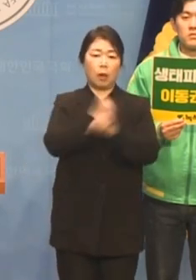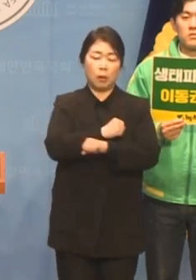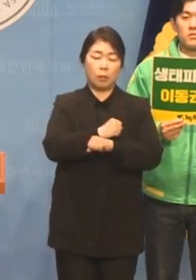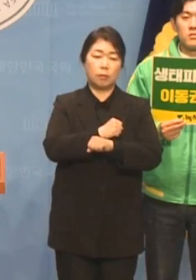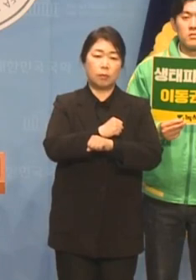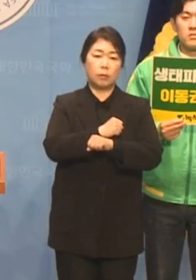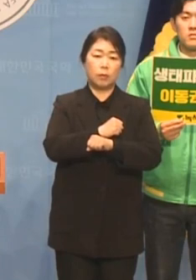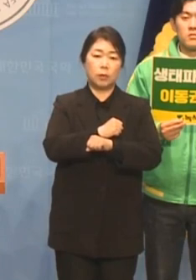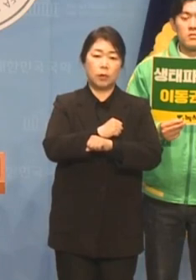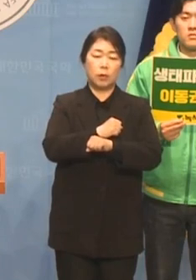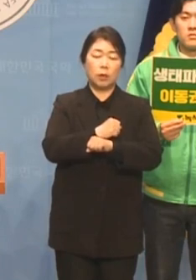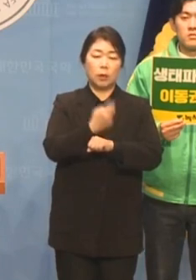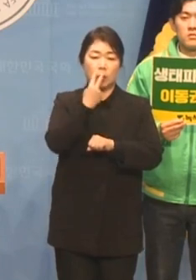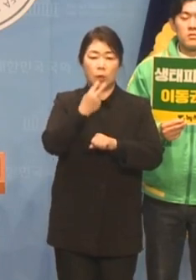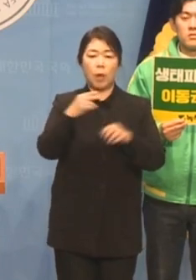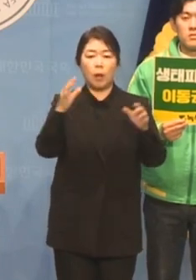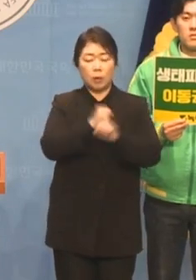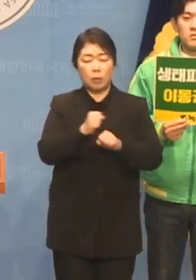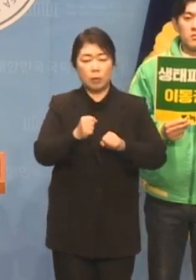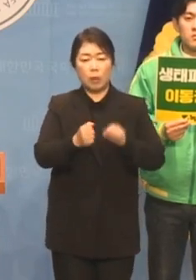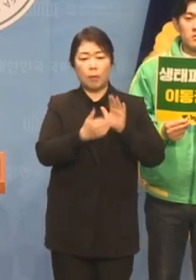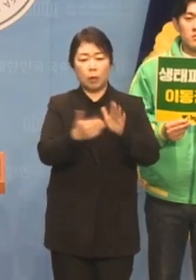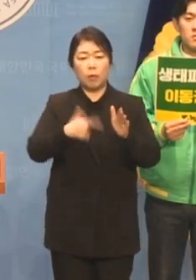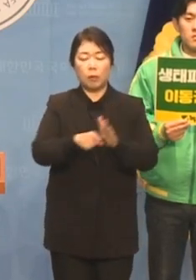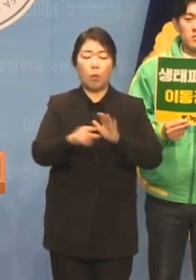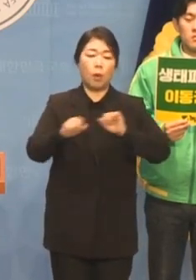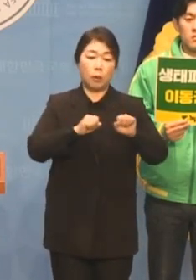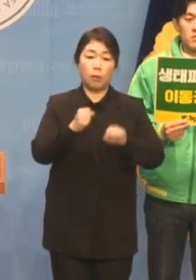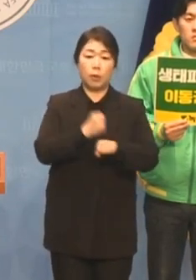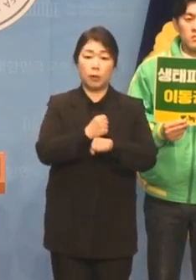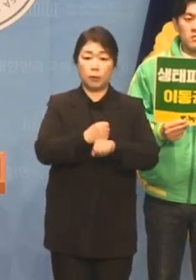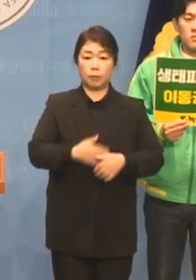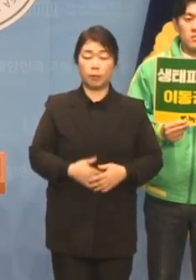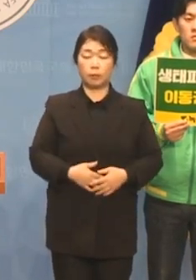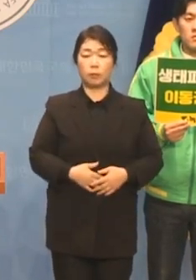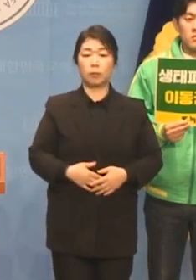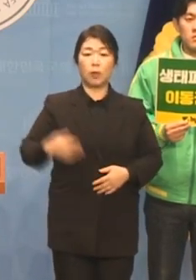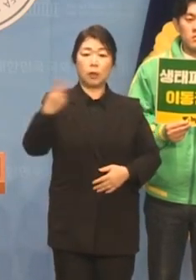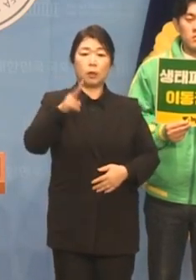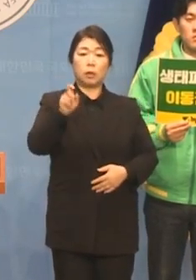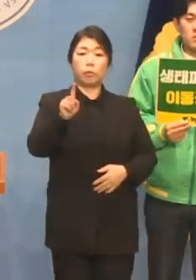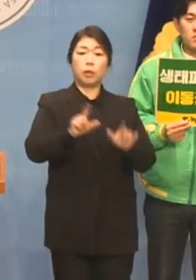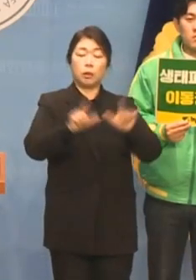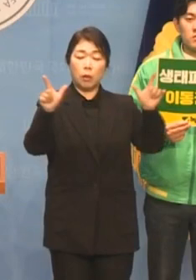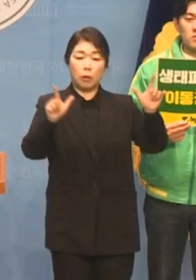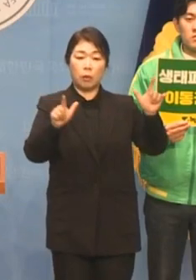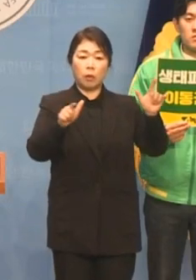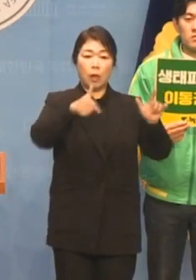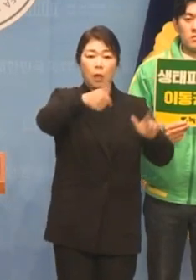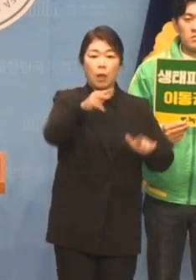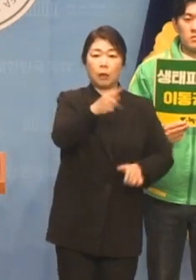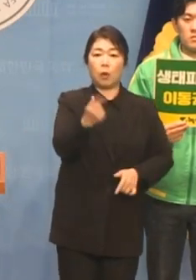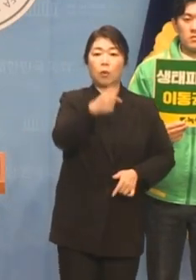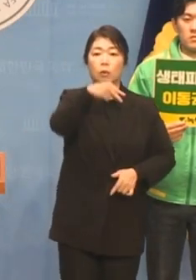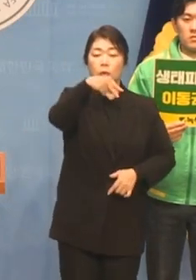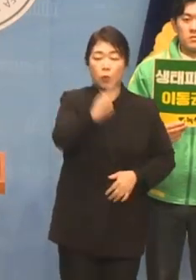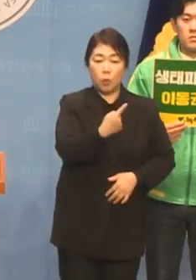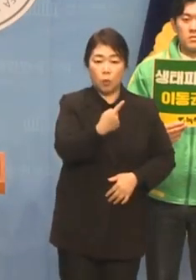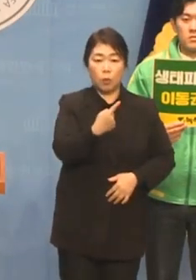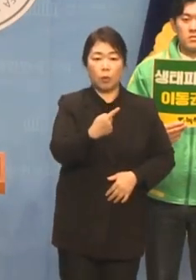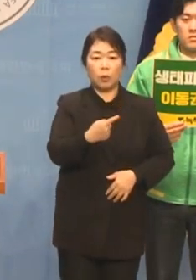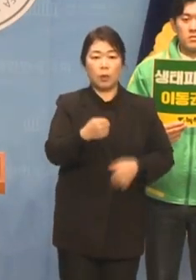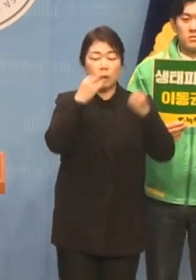전에 이곳에 몇몇 활동가들은 2021년 가덕도 신공항 특별법을 졸속적으로 통과시킨 민주당을